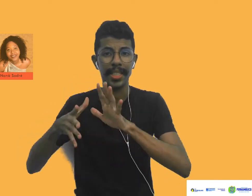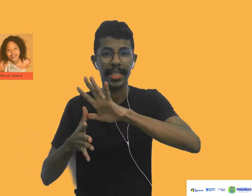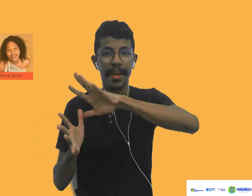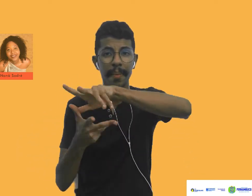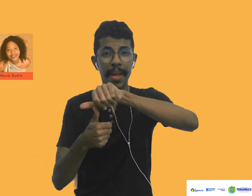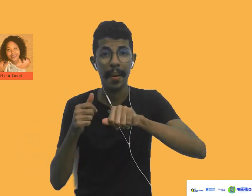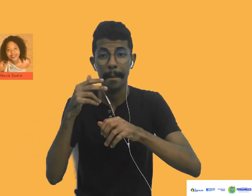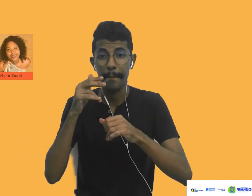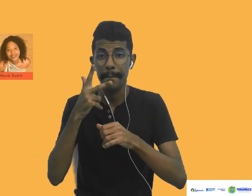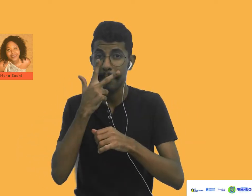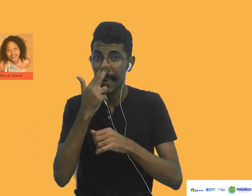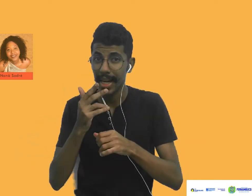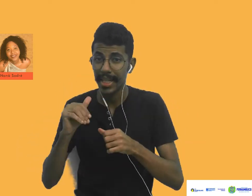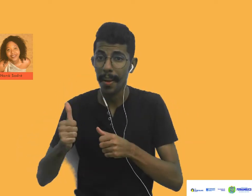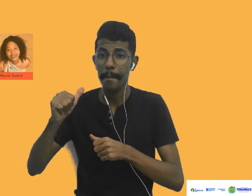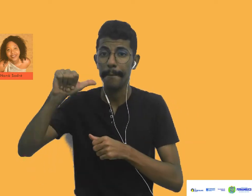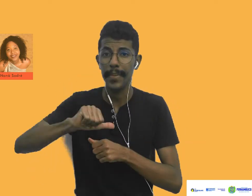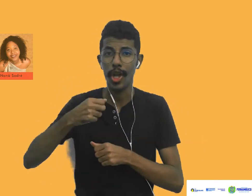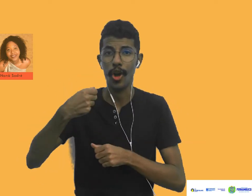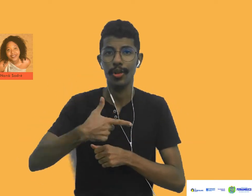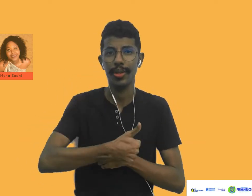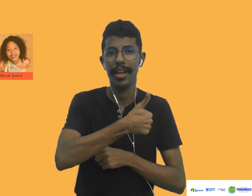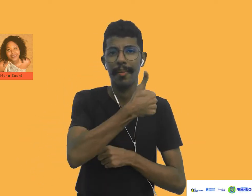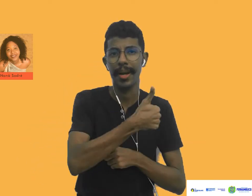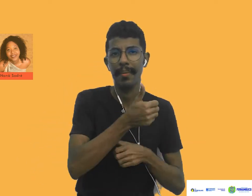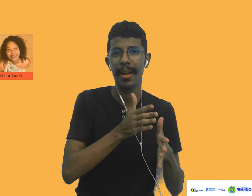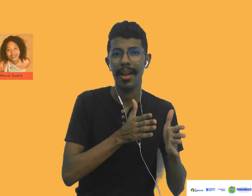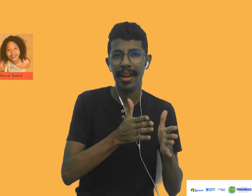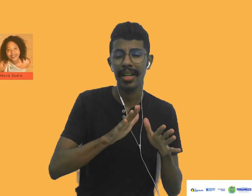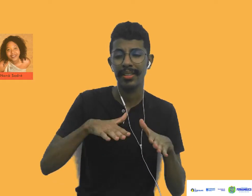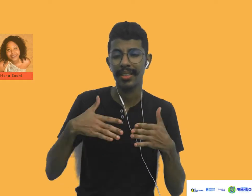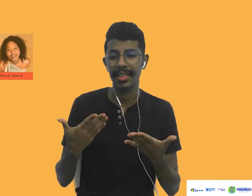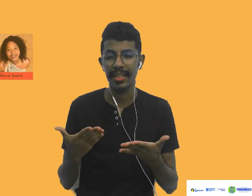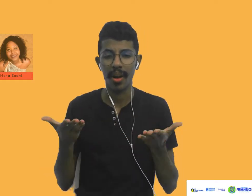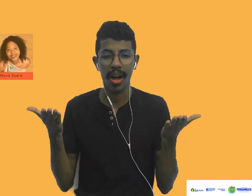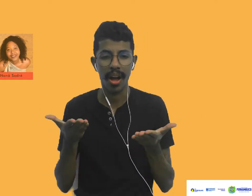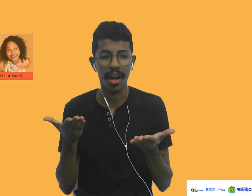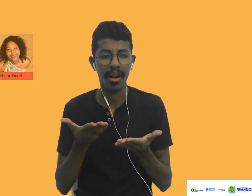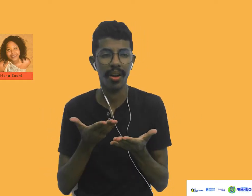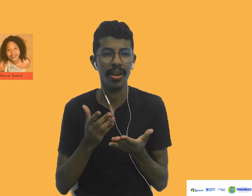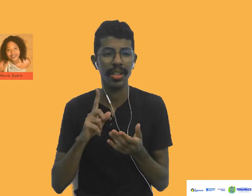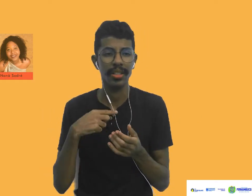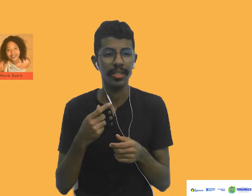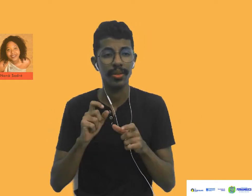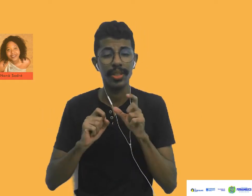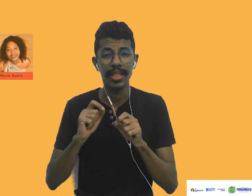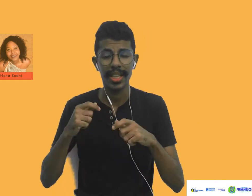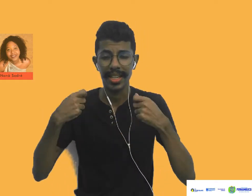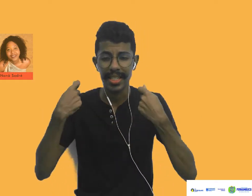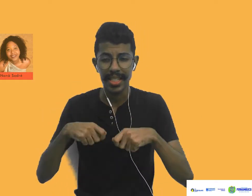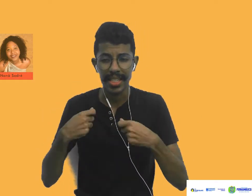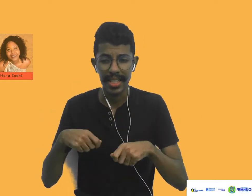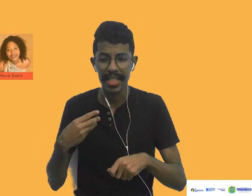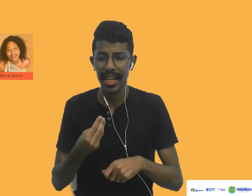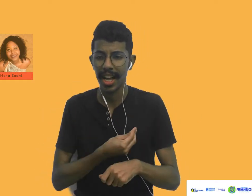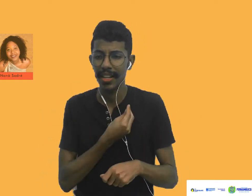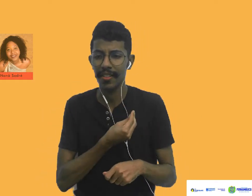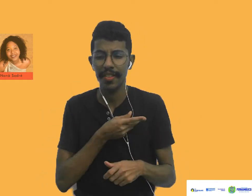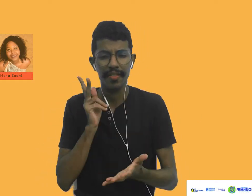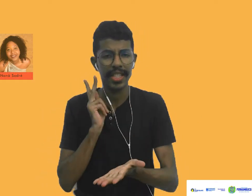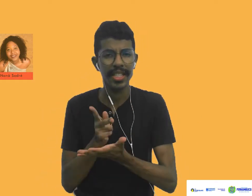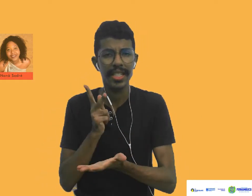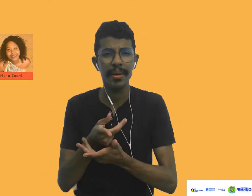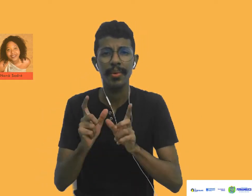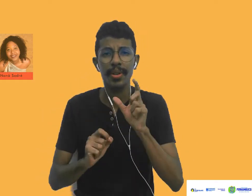né, e é isso. Então, nós nos vimos na necessidade de sempre,